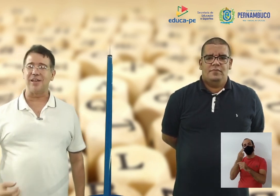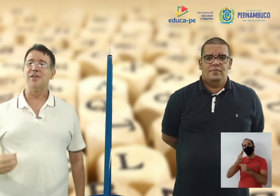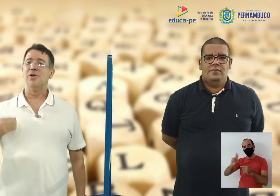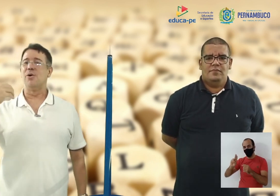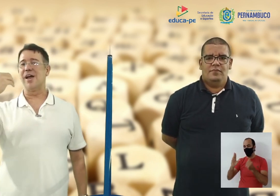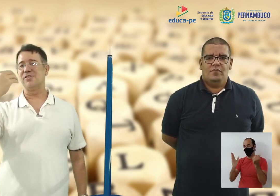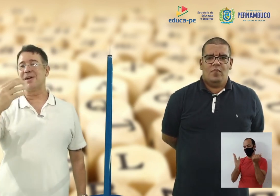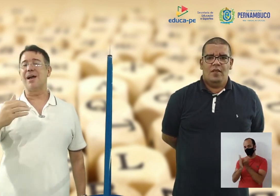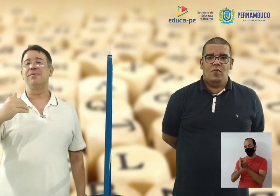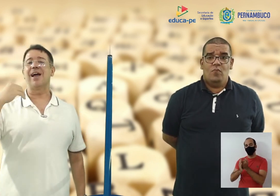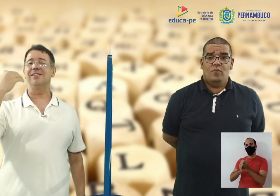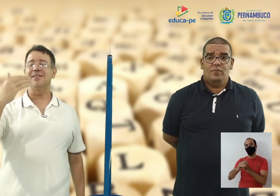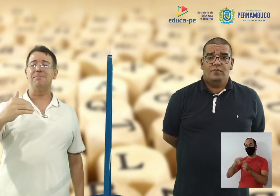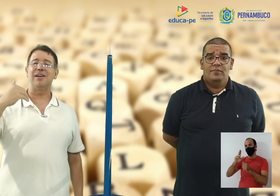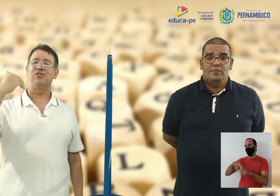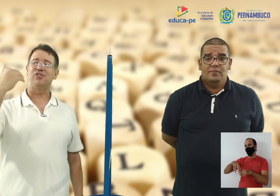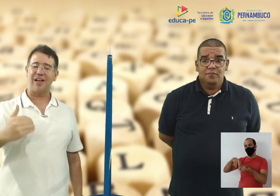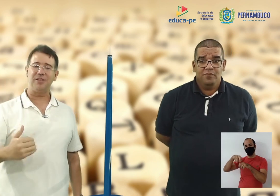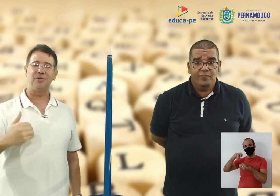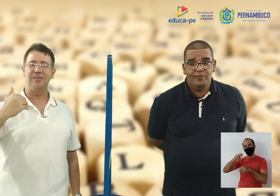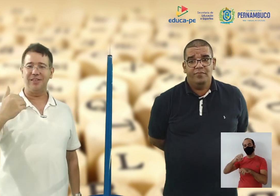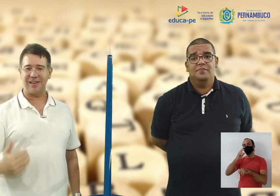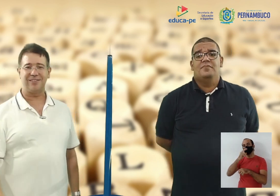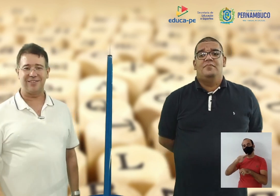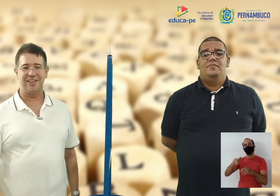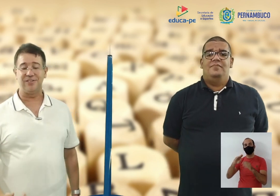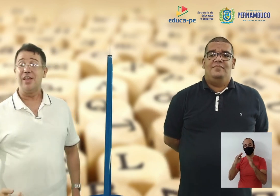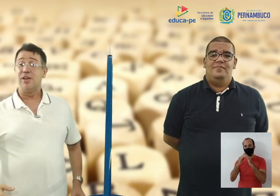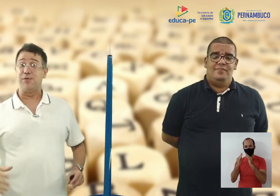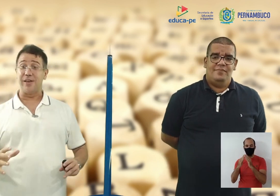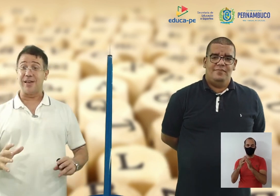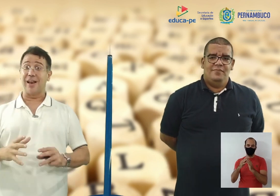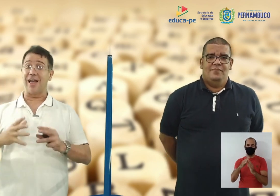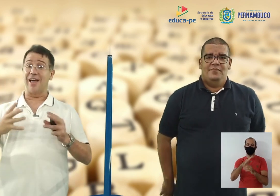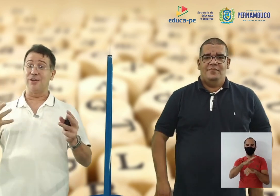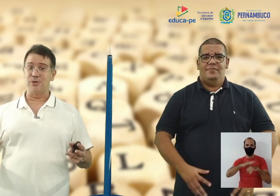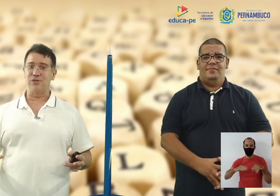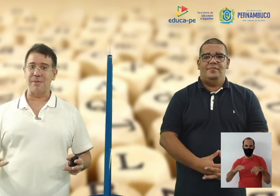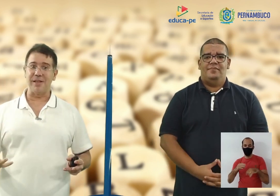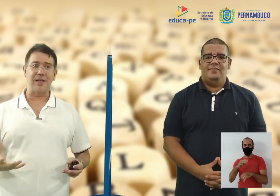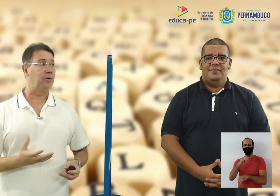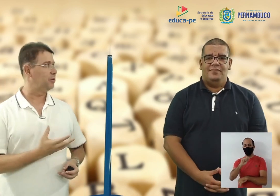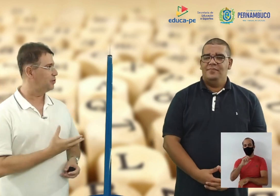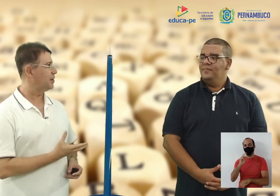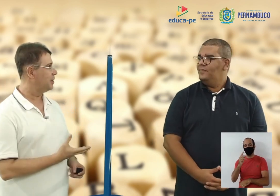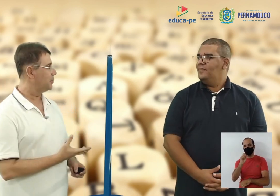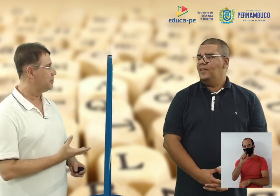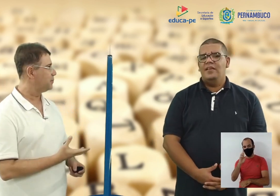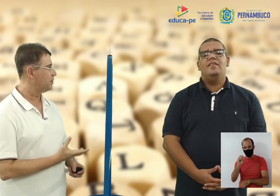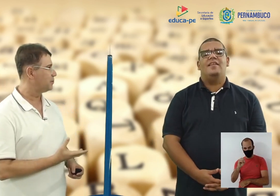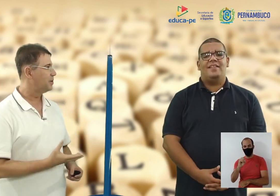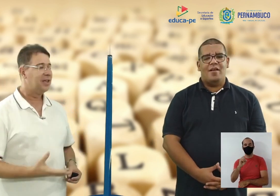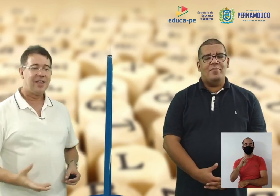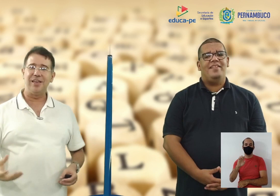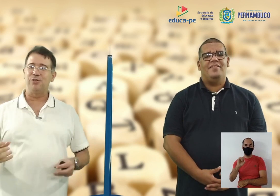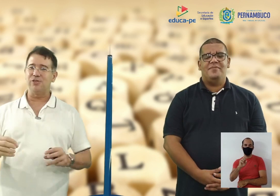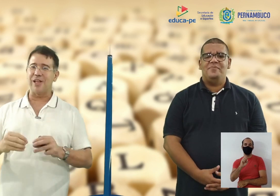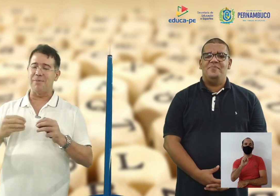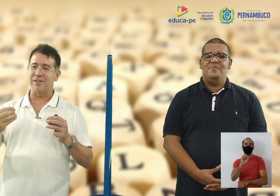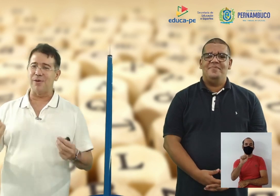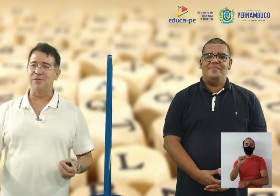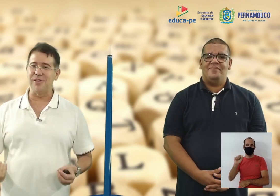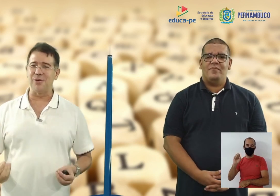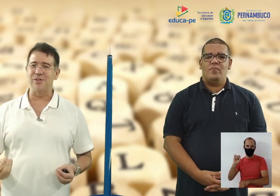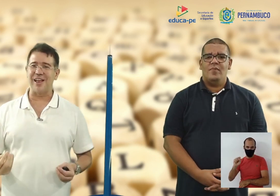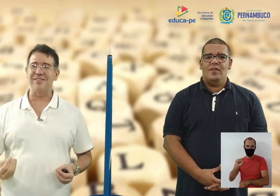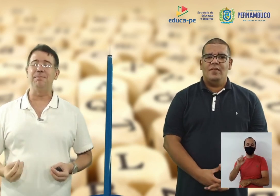cadeira, certo? Vai chamar Casa Machado de Assis. Fica lá justamente, é no Rio de Janeiro, não é, professor? Exatamente. E